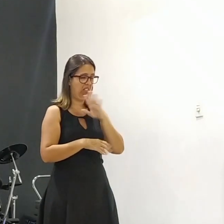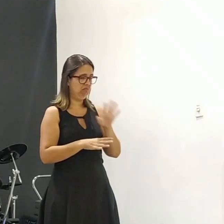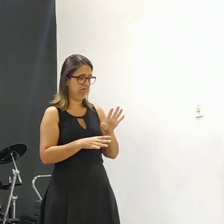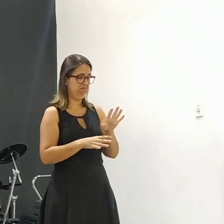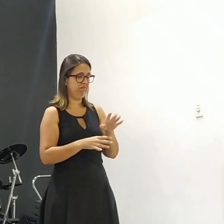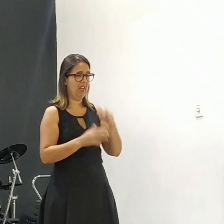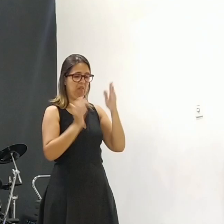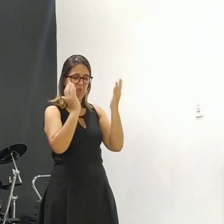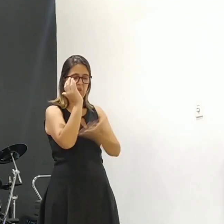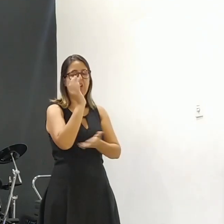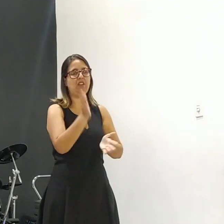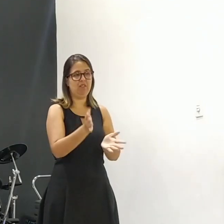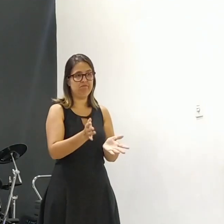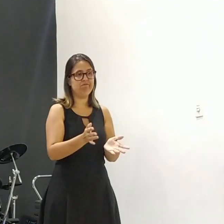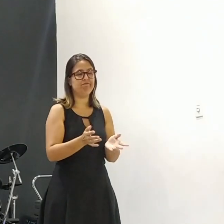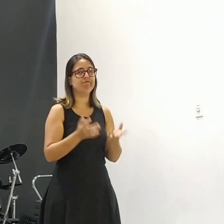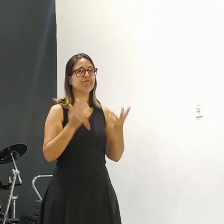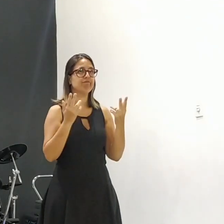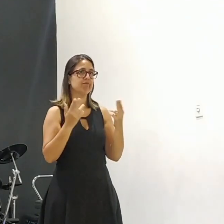Mateus capítulo 7.